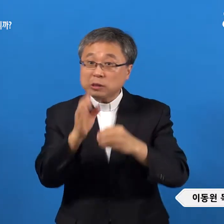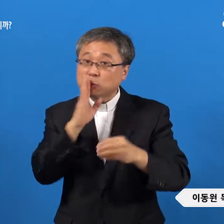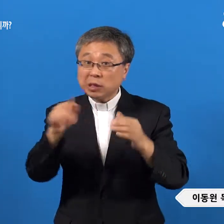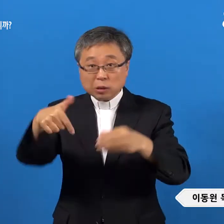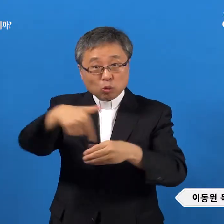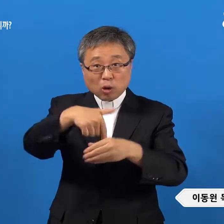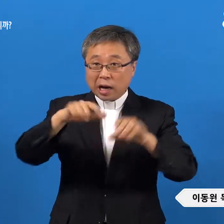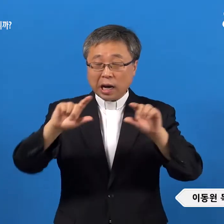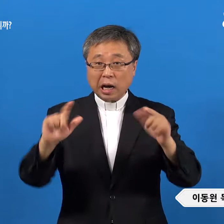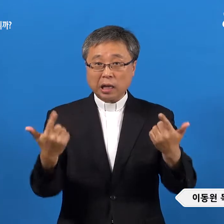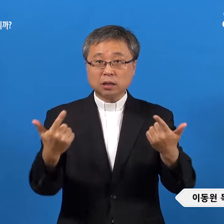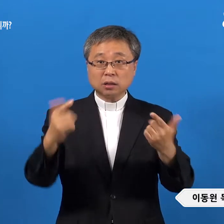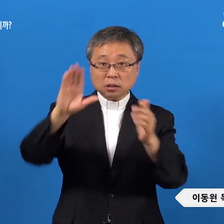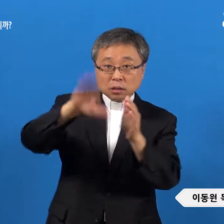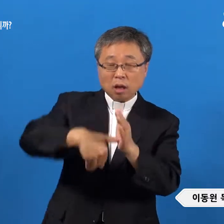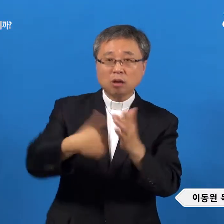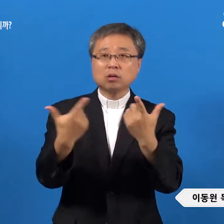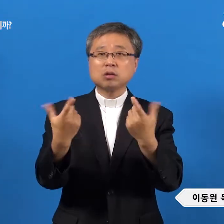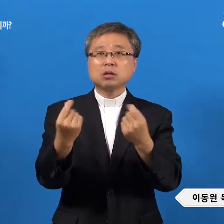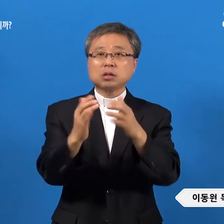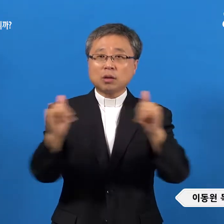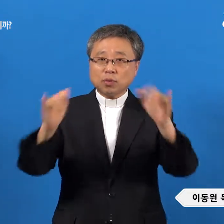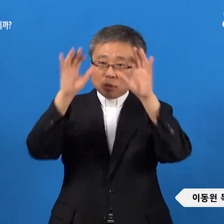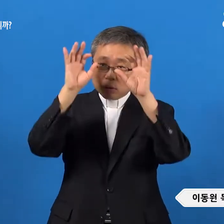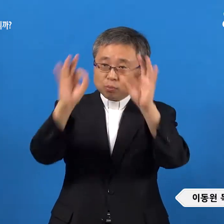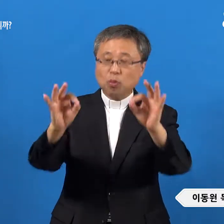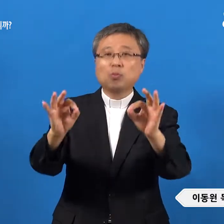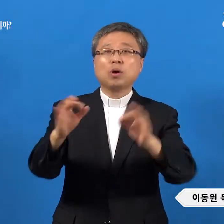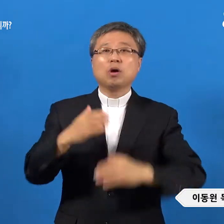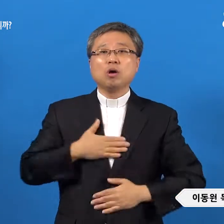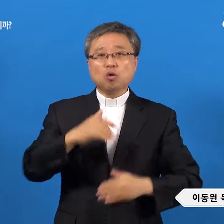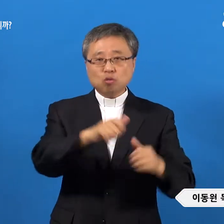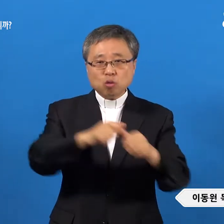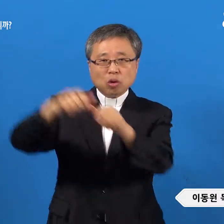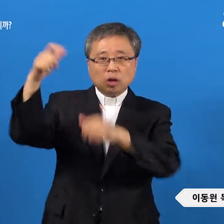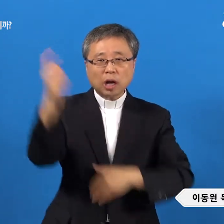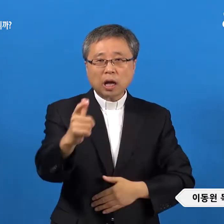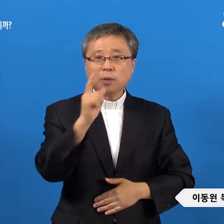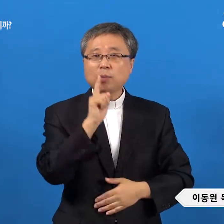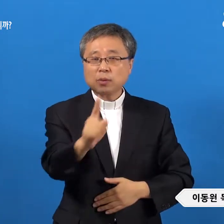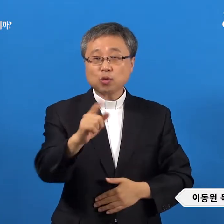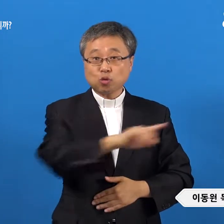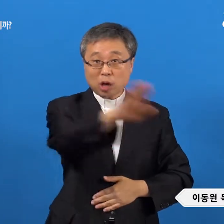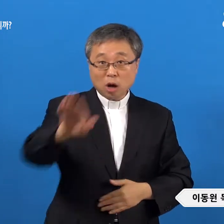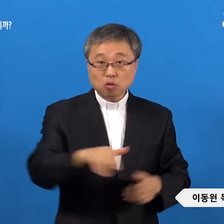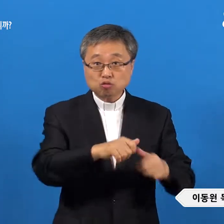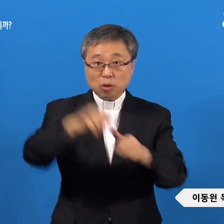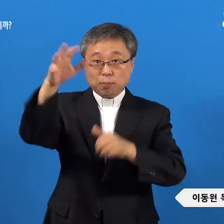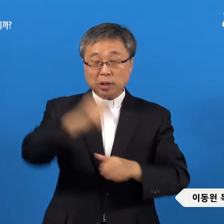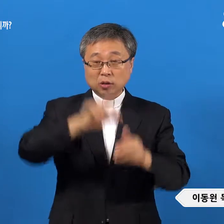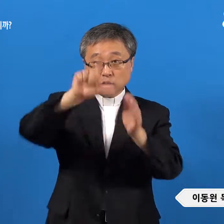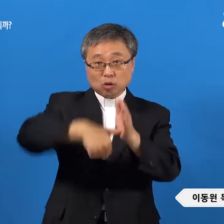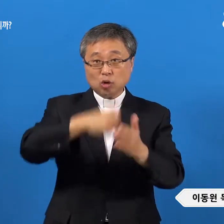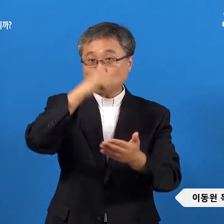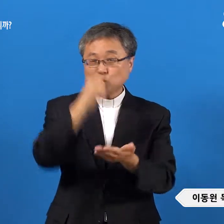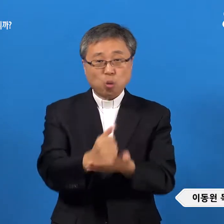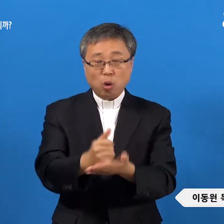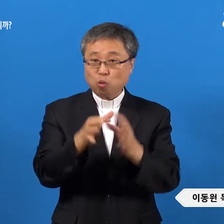경우에 그런 사람들 가운데 구원을 강조하면서도 우리가 구원받는 순간 죄와는 상관이